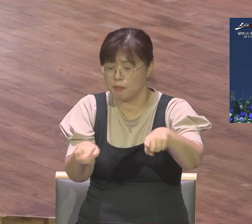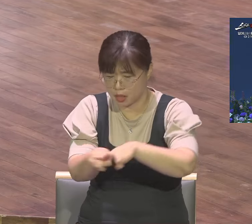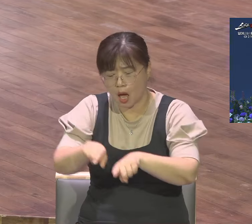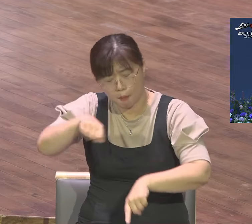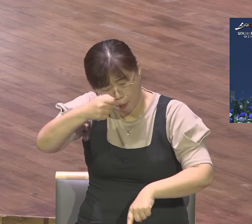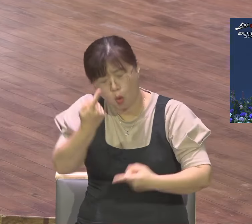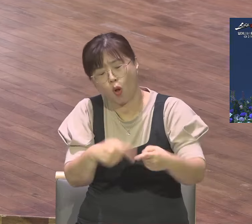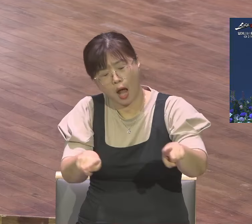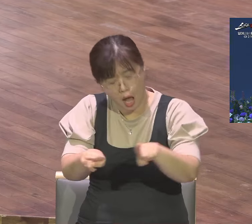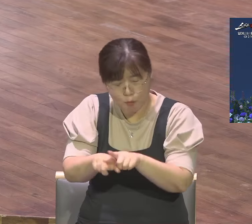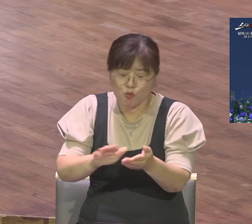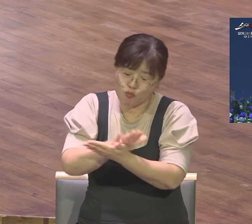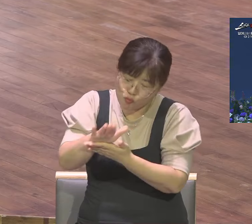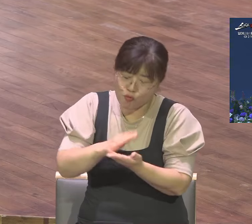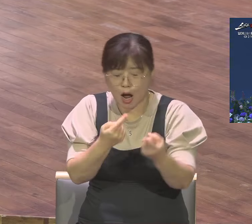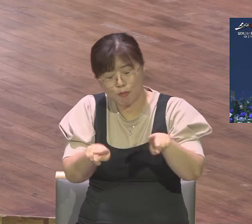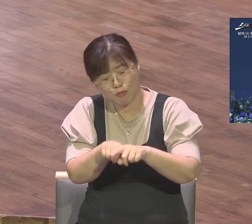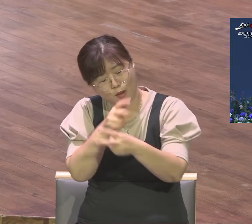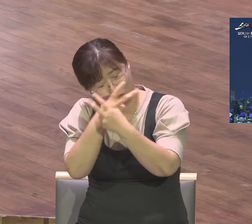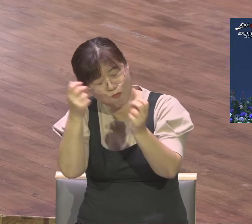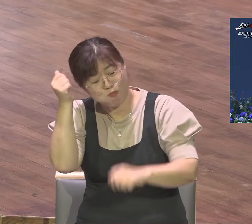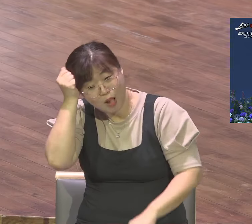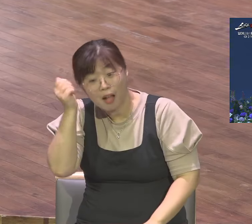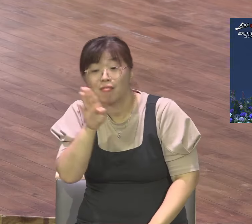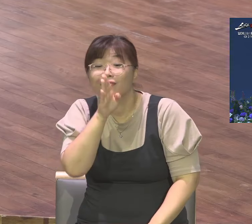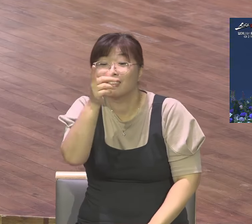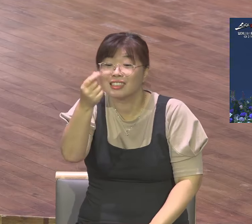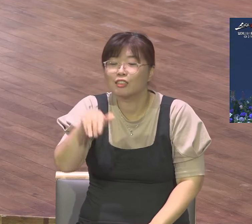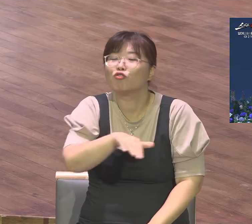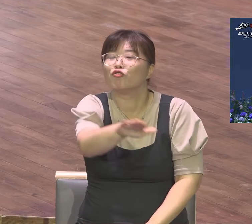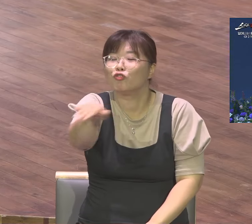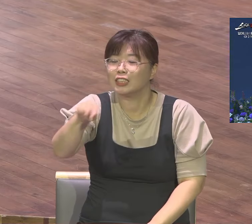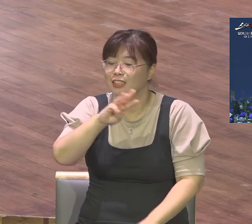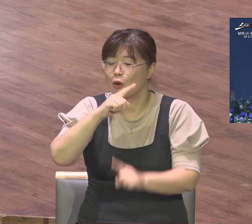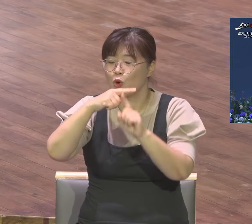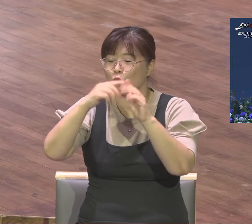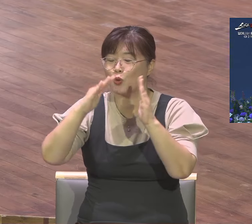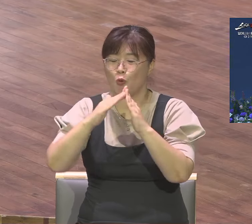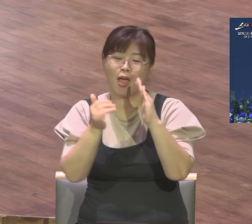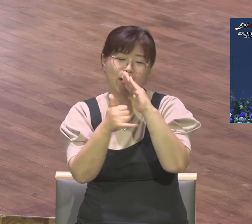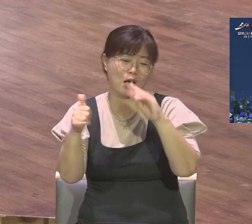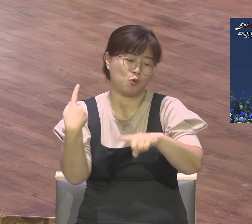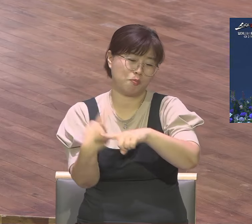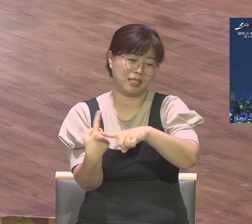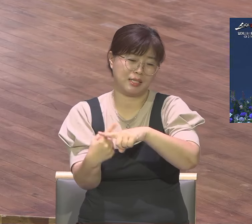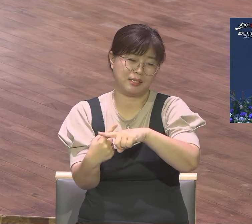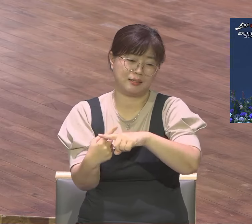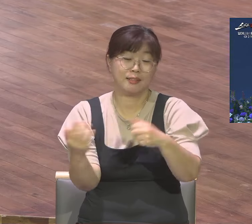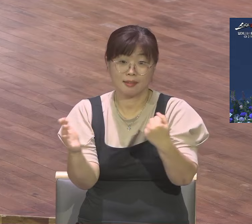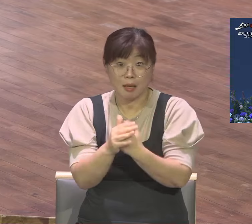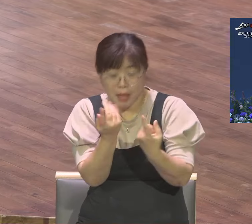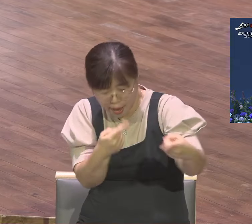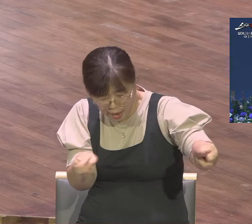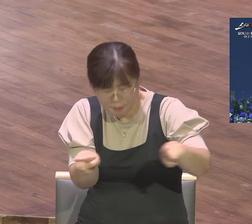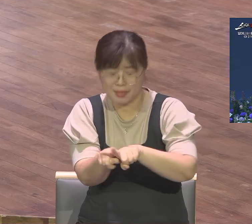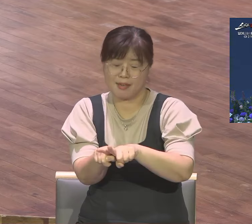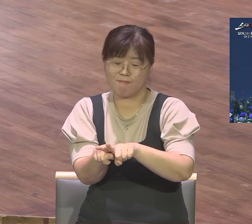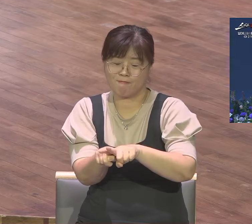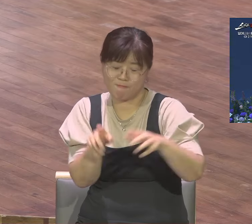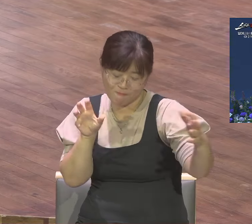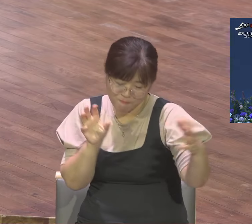언약적 원팀을 이루어서 믿음에 도전을 해 나가는 것이 가정과 교회를 친히